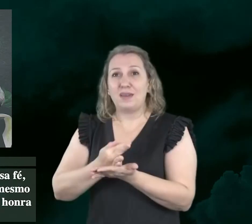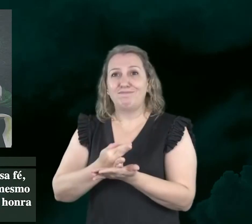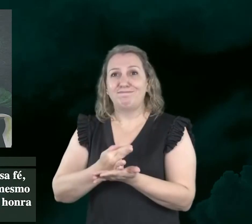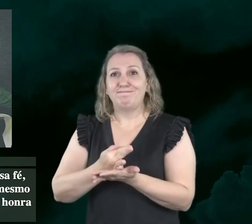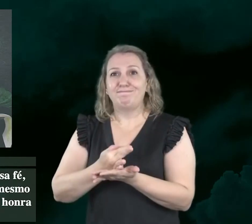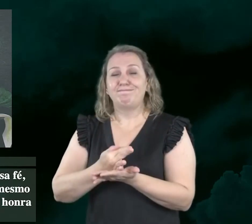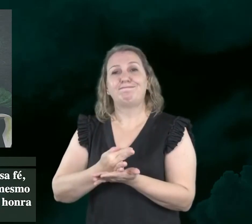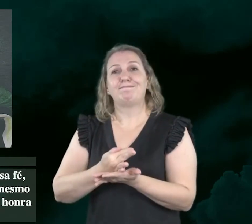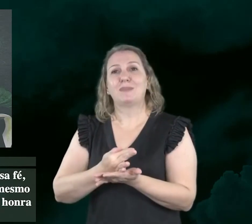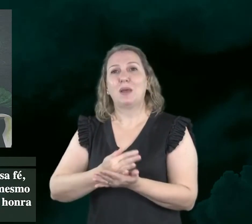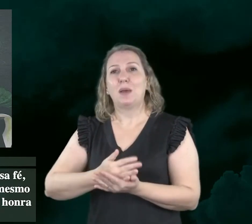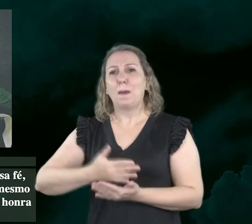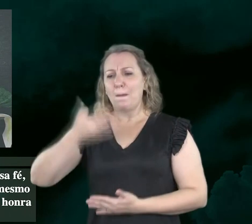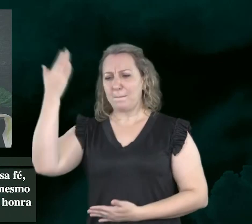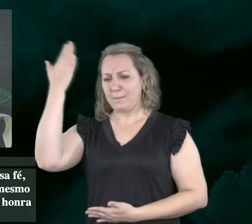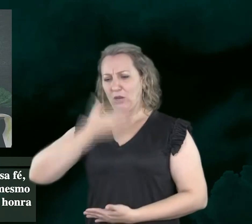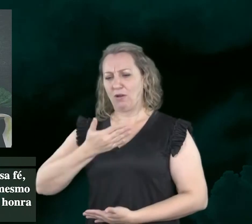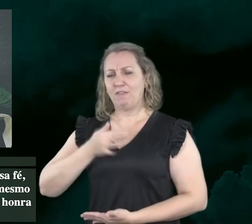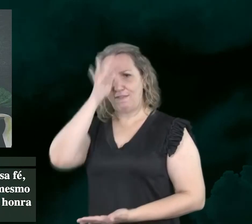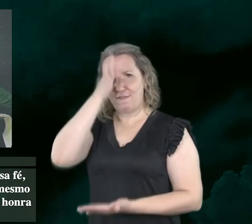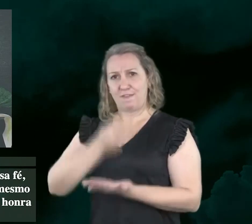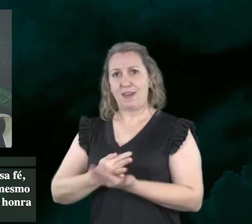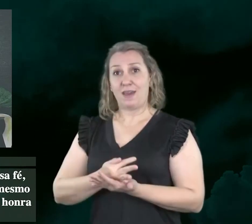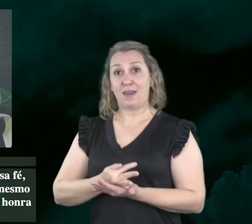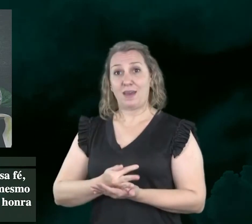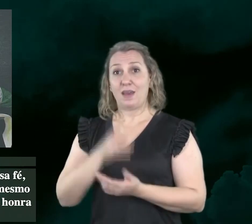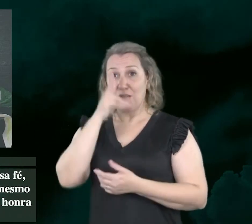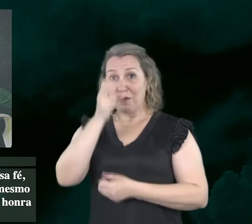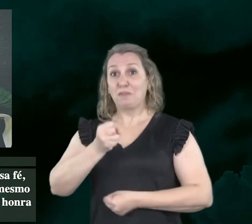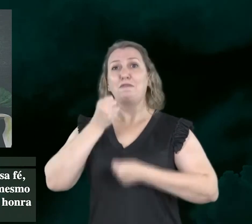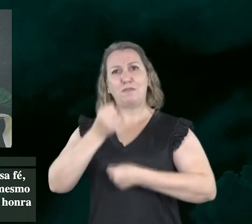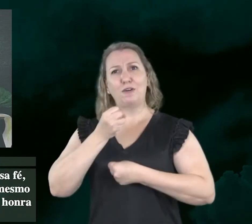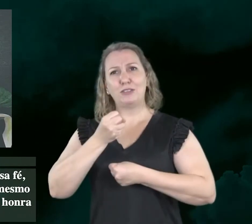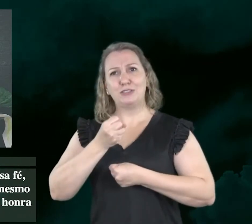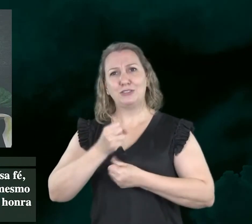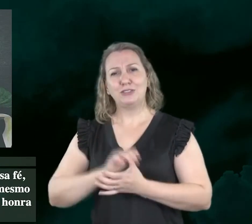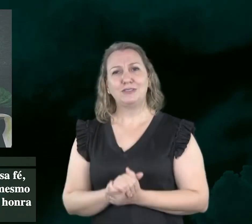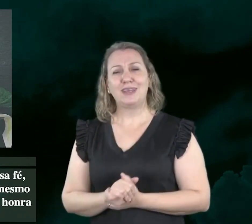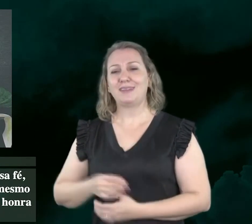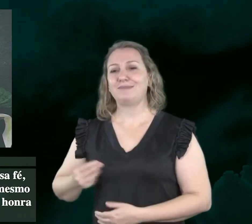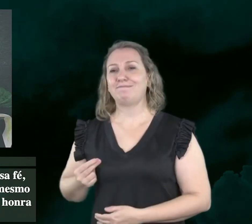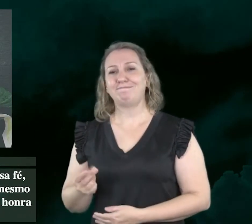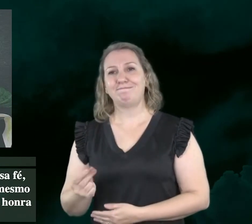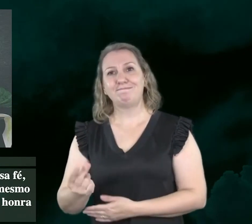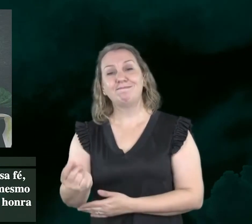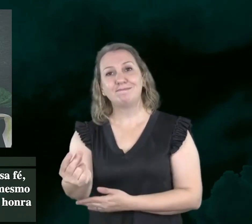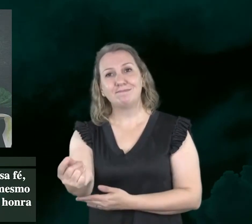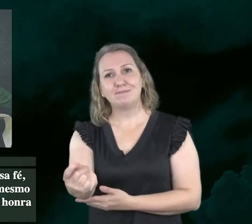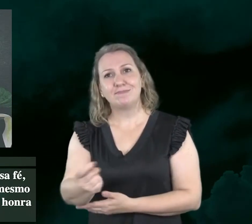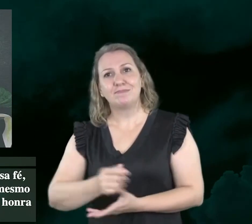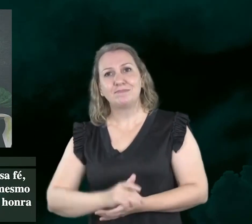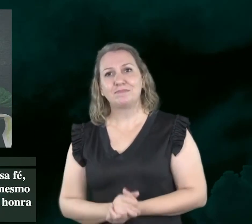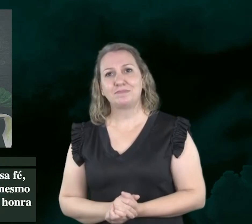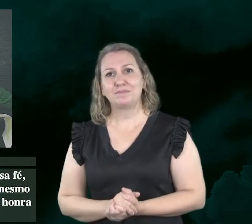quer dizer o quê? Que a nossa fé tem um valor,